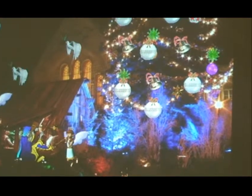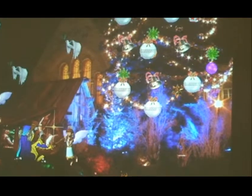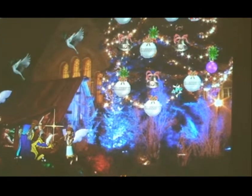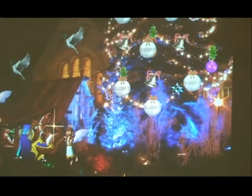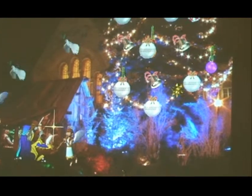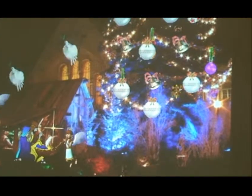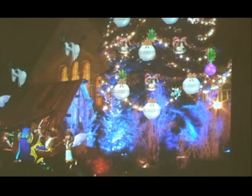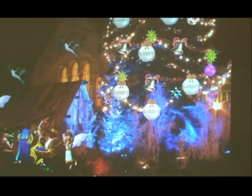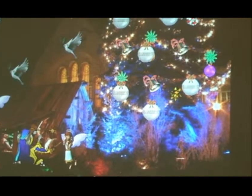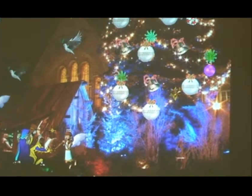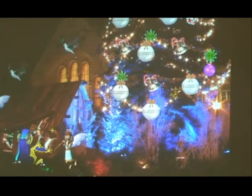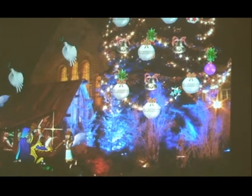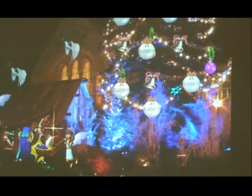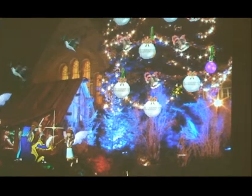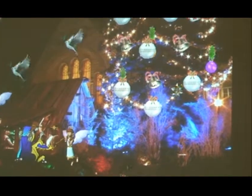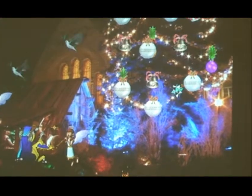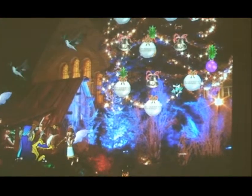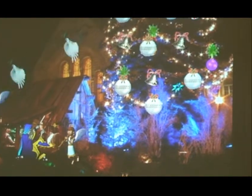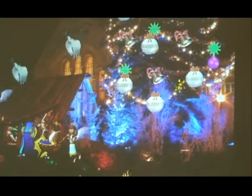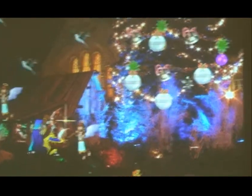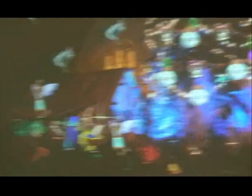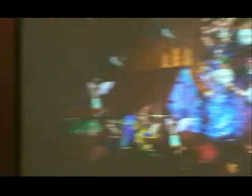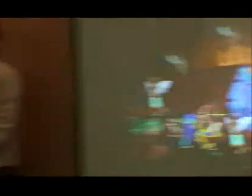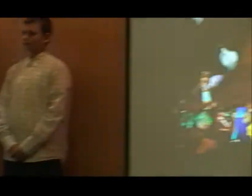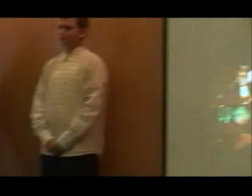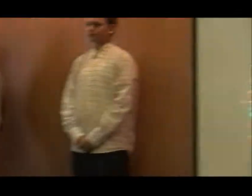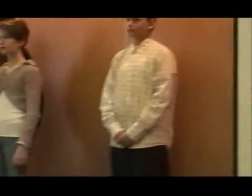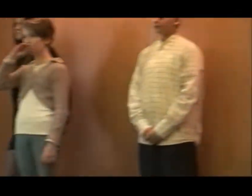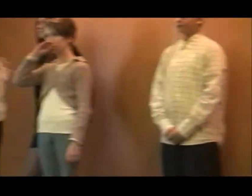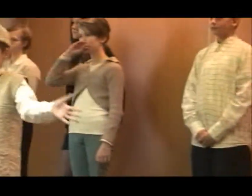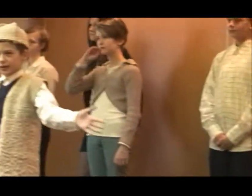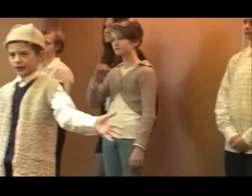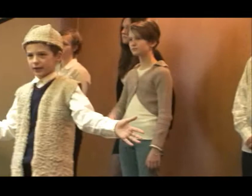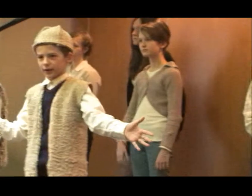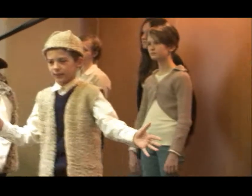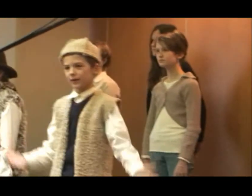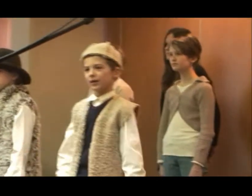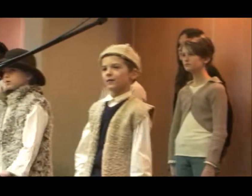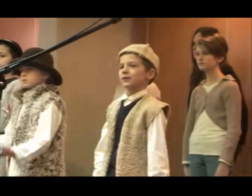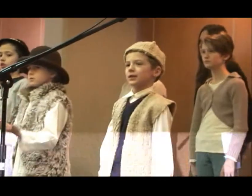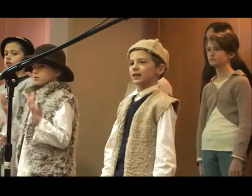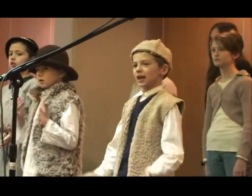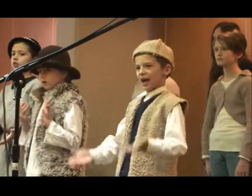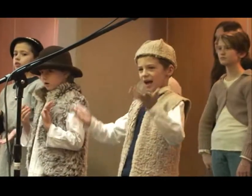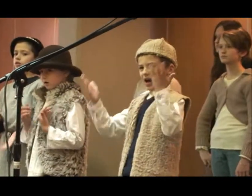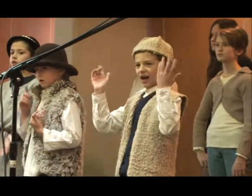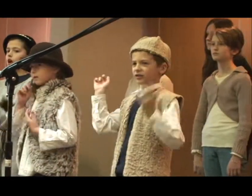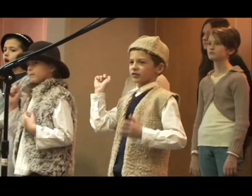Wśród nocy ciszy, bo się rozchodzi.